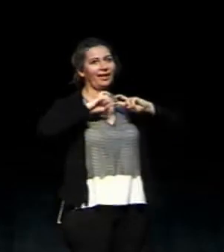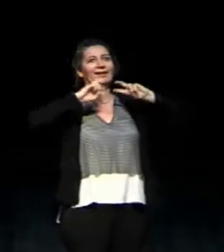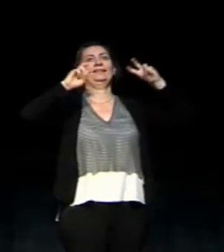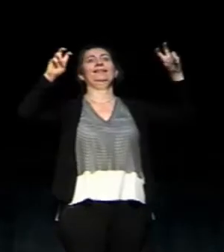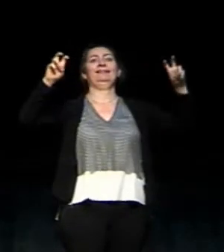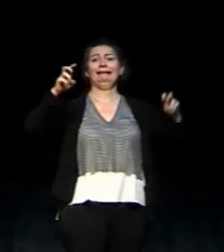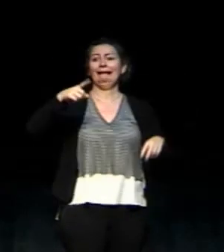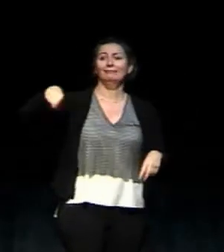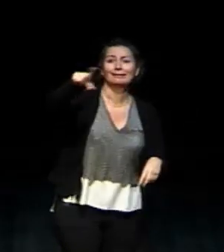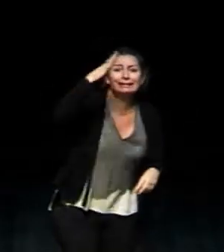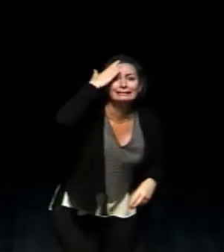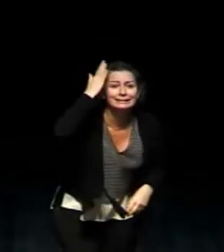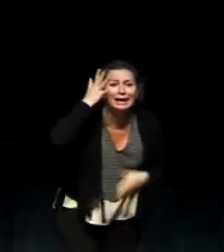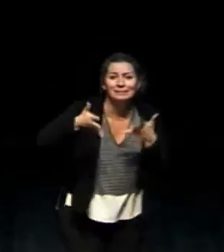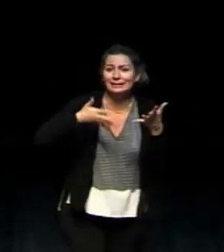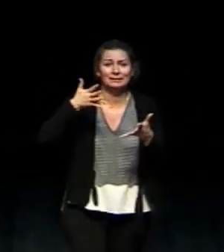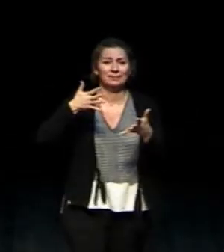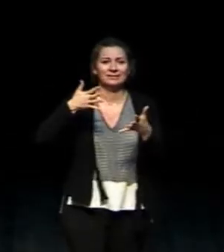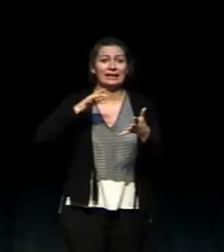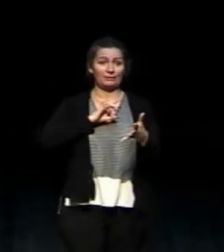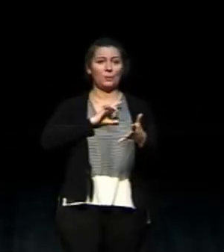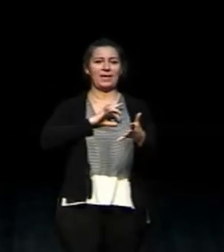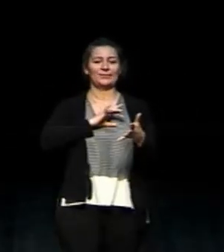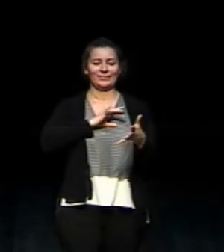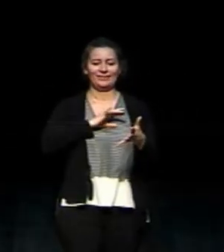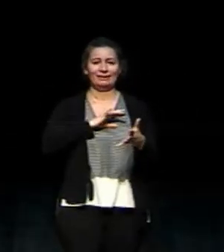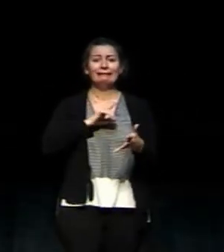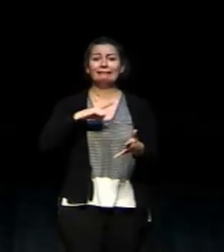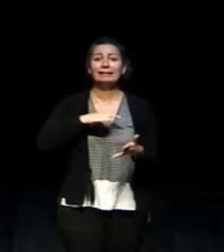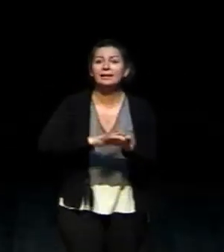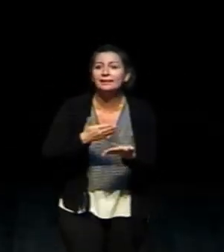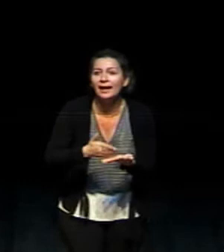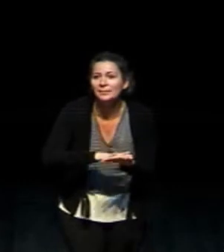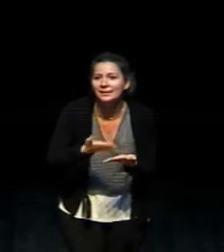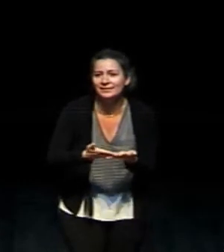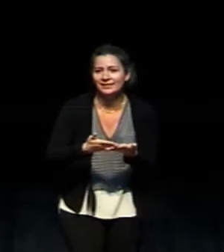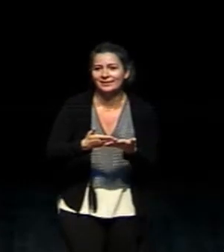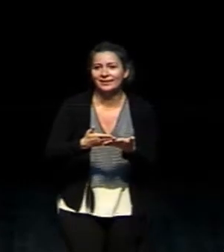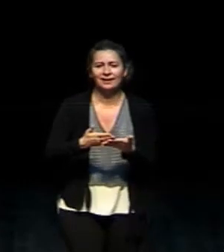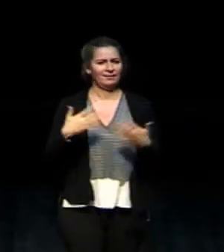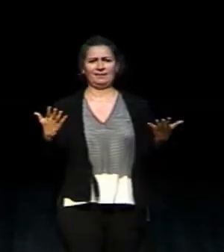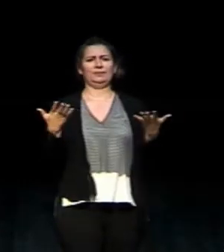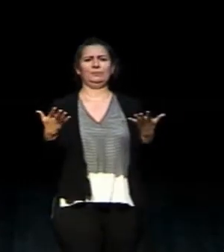trazida no primeiro dia de aula. Alguém sabe Libras? Tem intérprete?